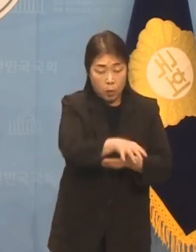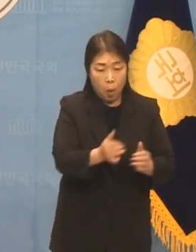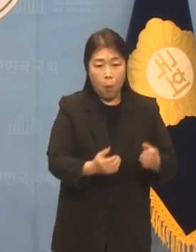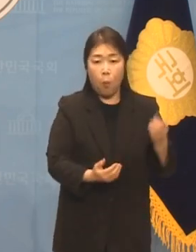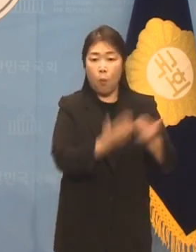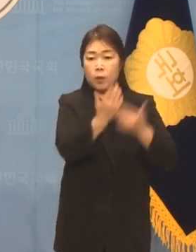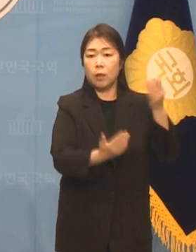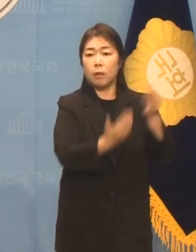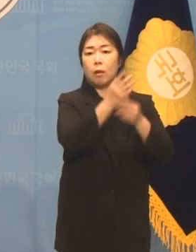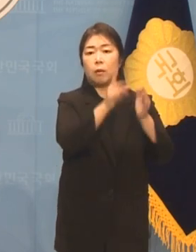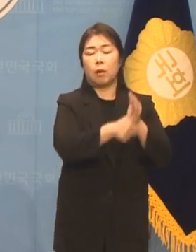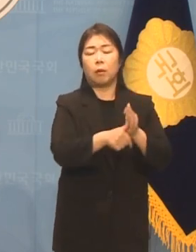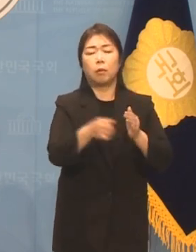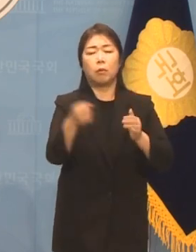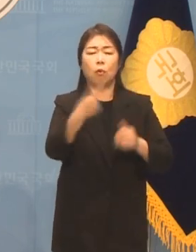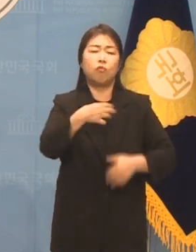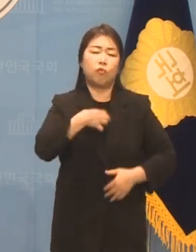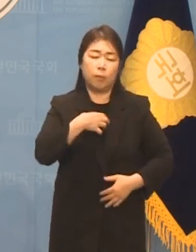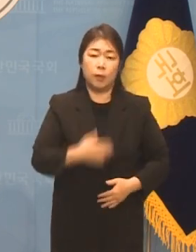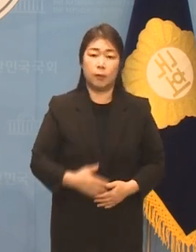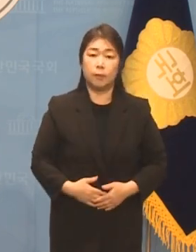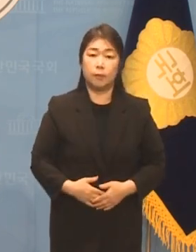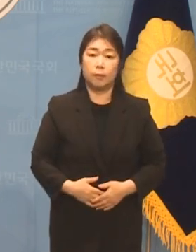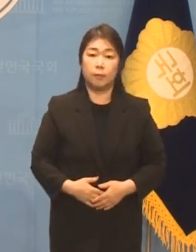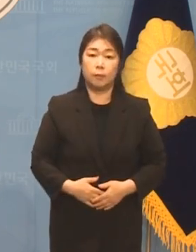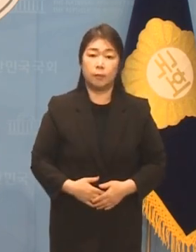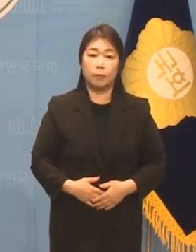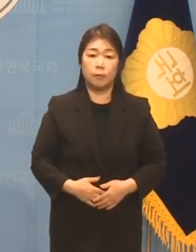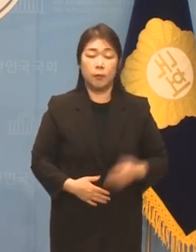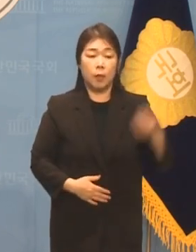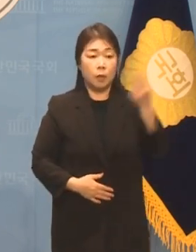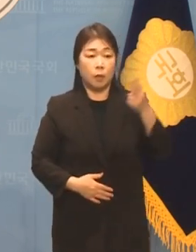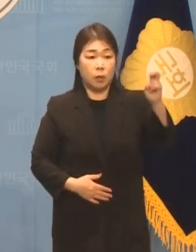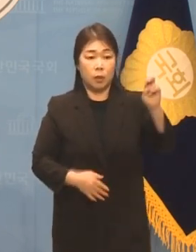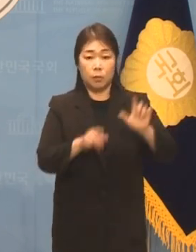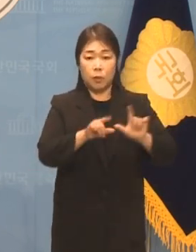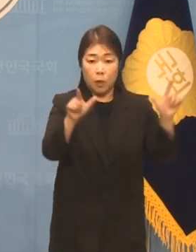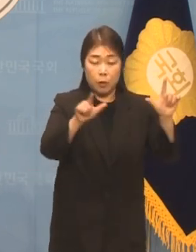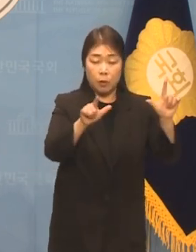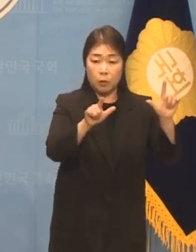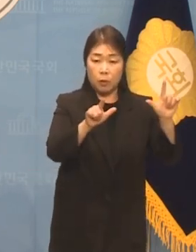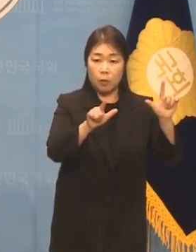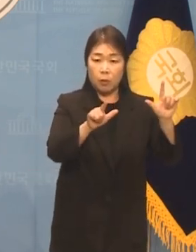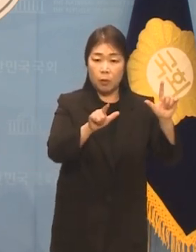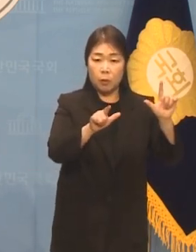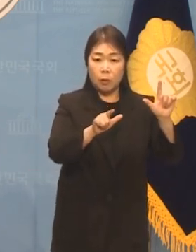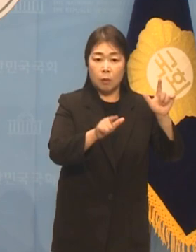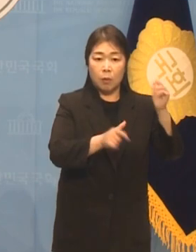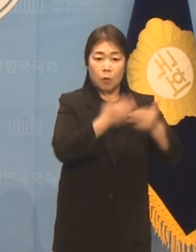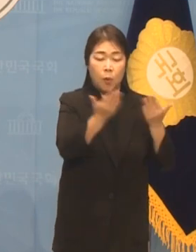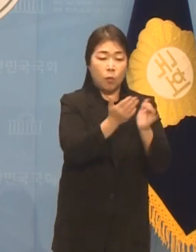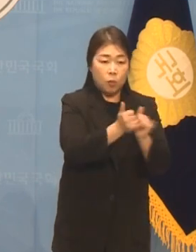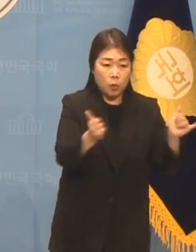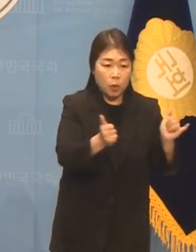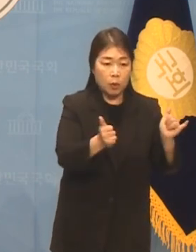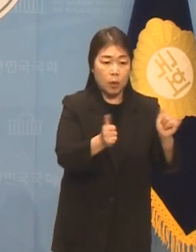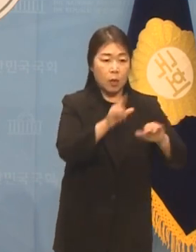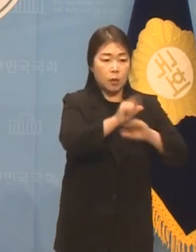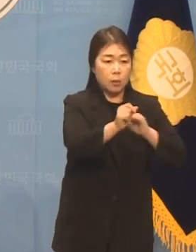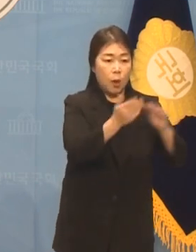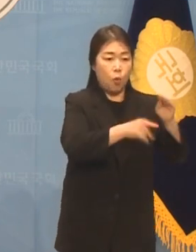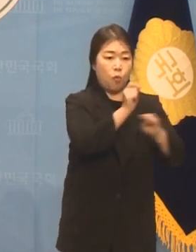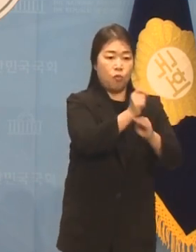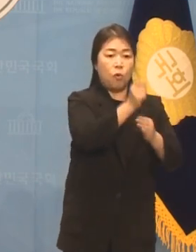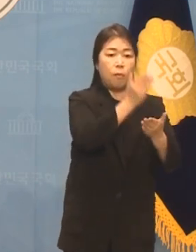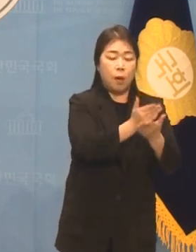2020년 문재인 정부에서 소방공무원을 국가공무원으로 전환한 이후에도 여전히